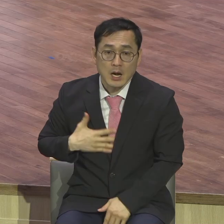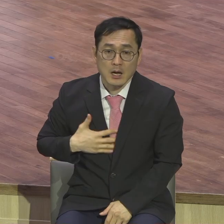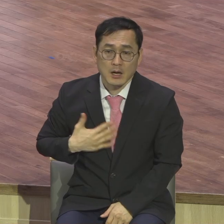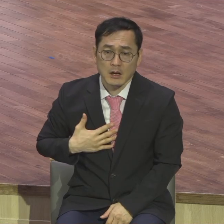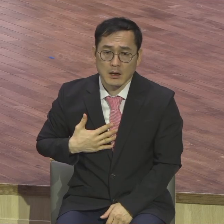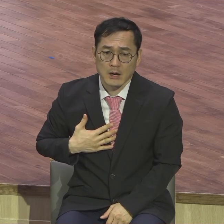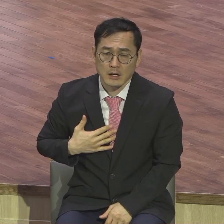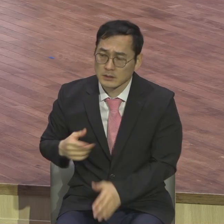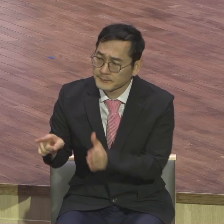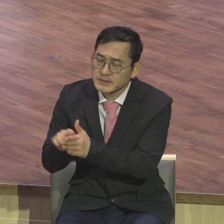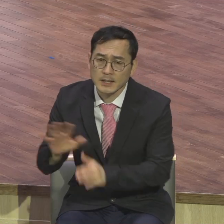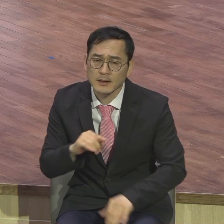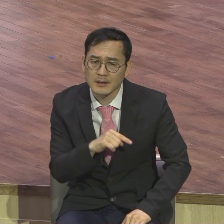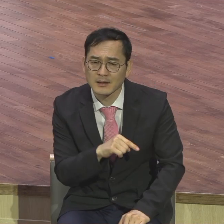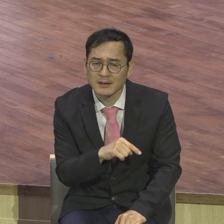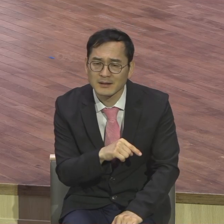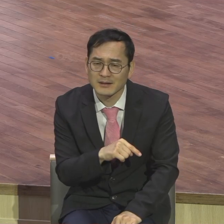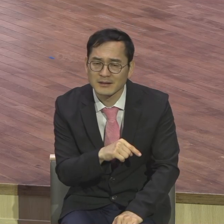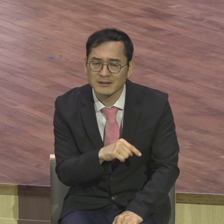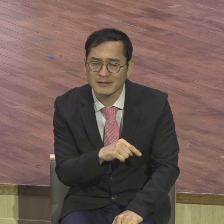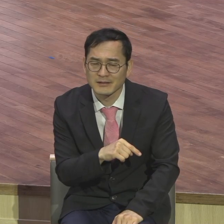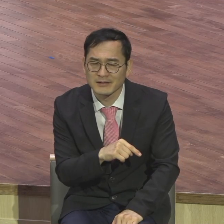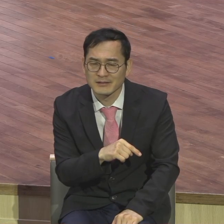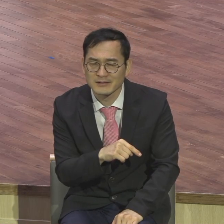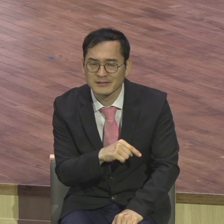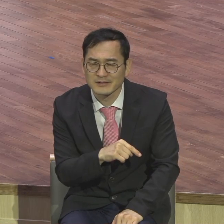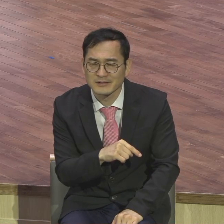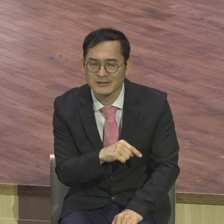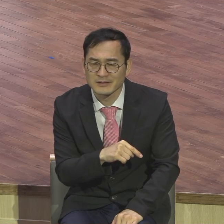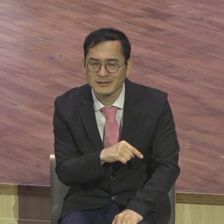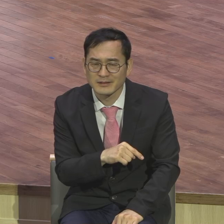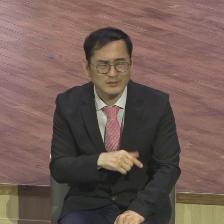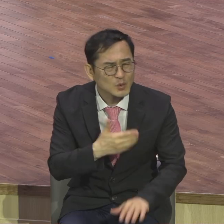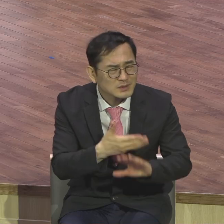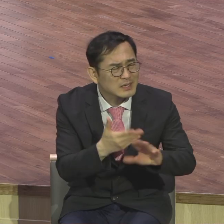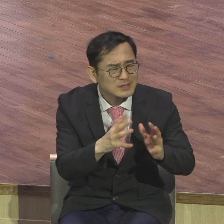다 알고 있어요. 그럼 안 믿어요. 알기는 알지만